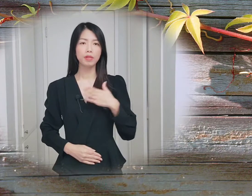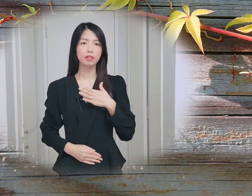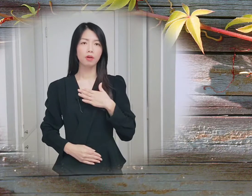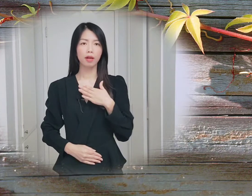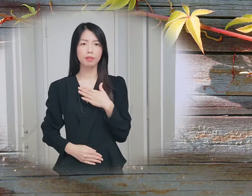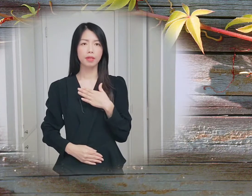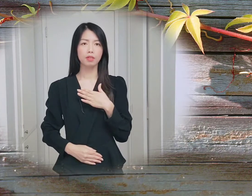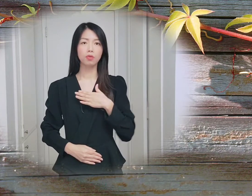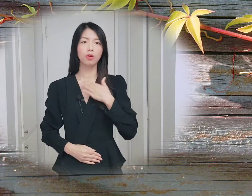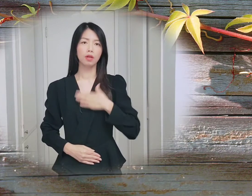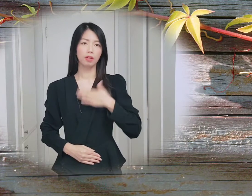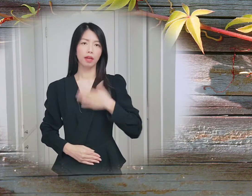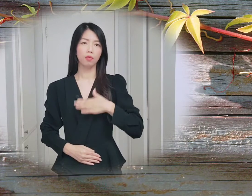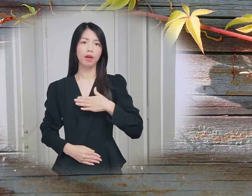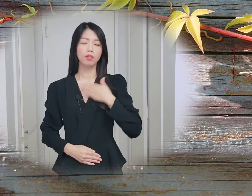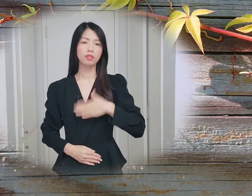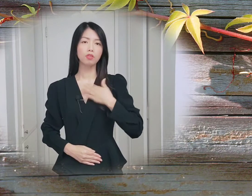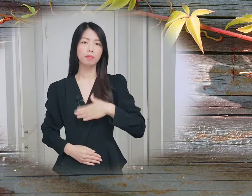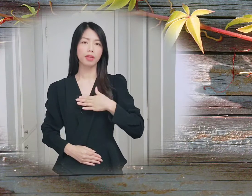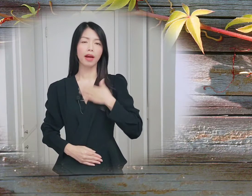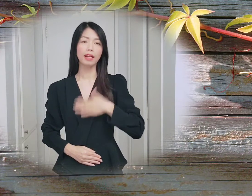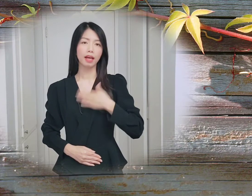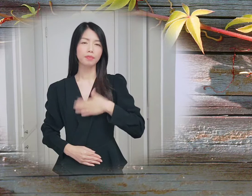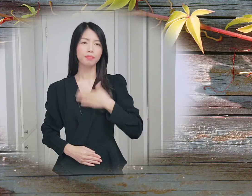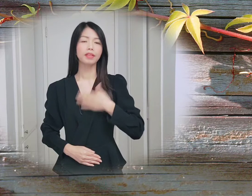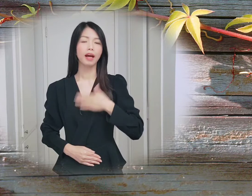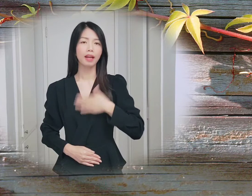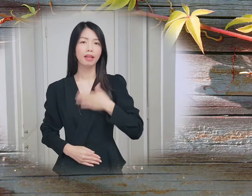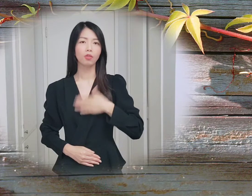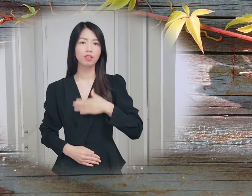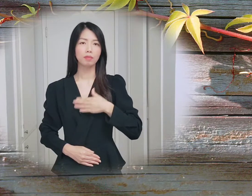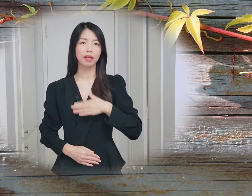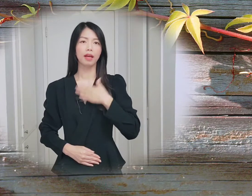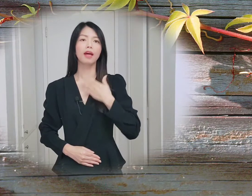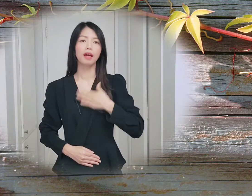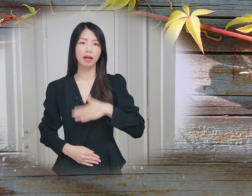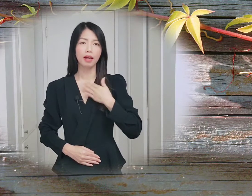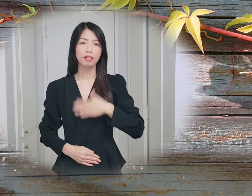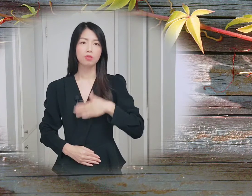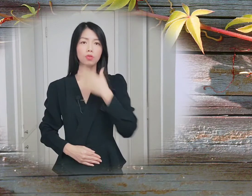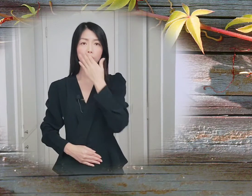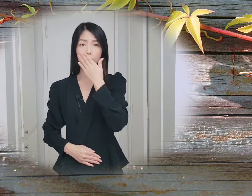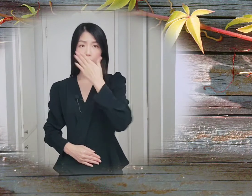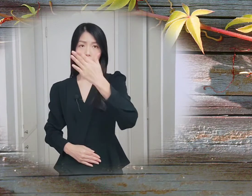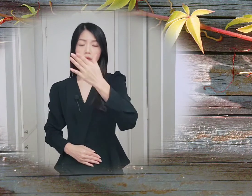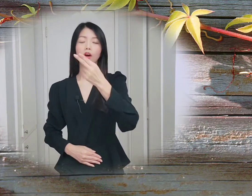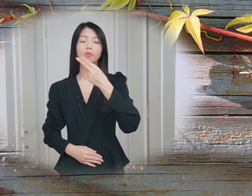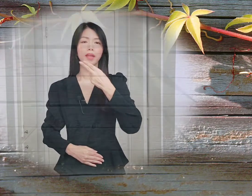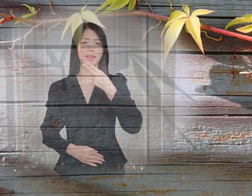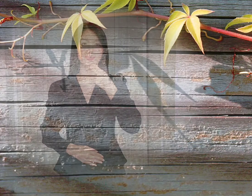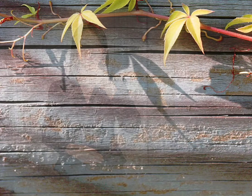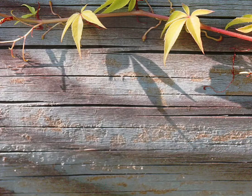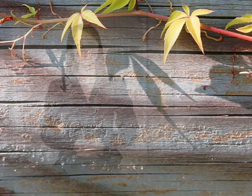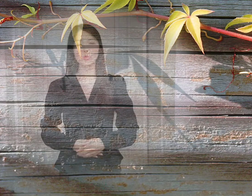손을 펴셔서 가슴에 대시고 이렇게 위아래로 스쳐주시면 돼요. 알다. 나 알아 이런 뜻입니다. 알 수